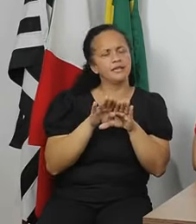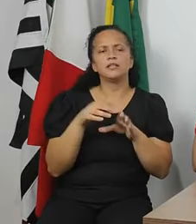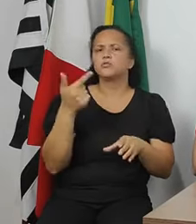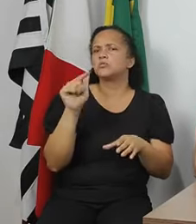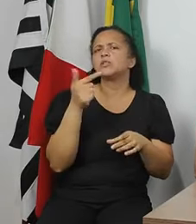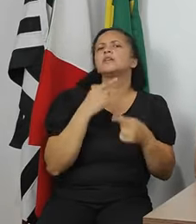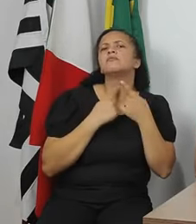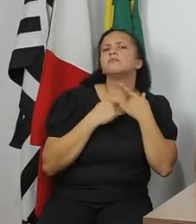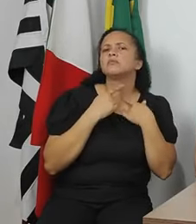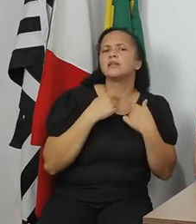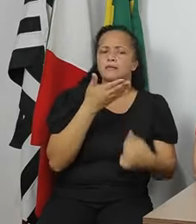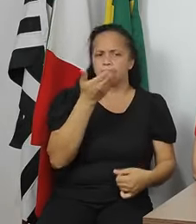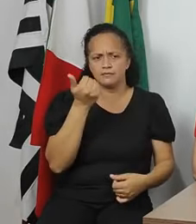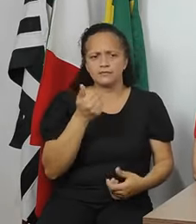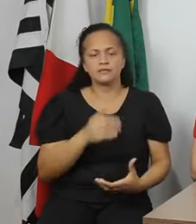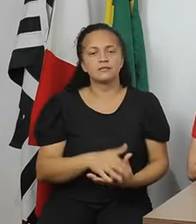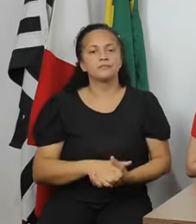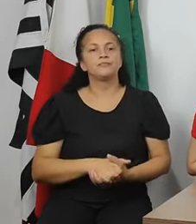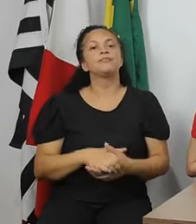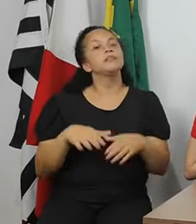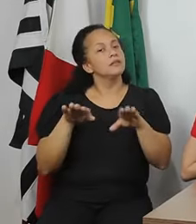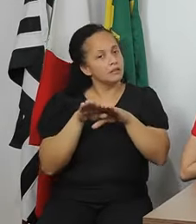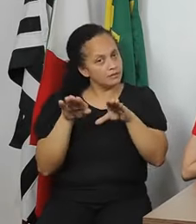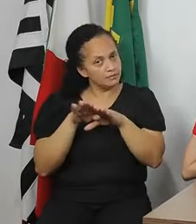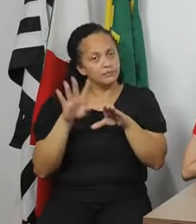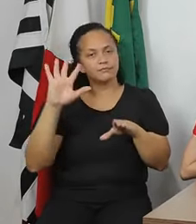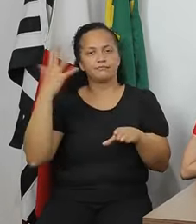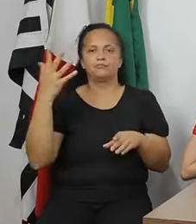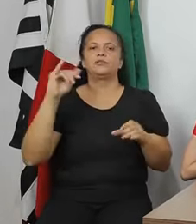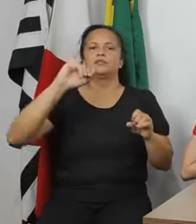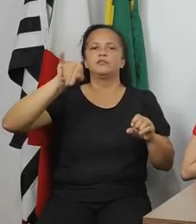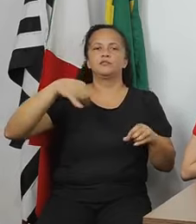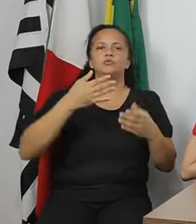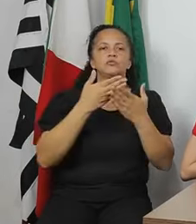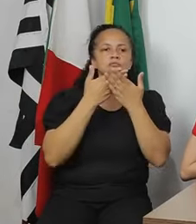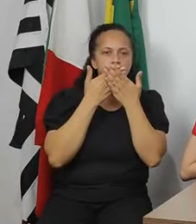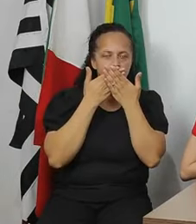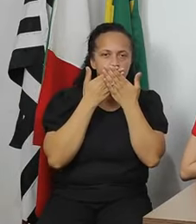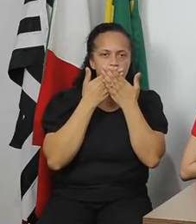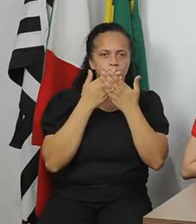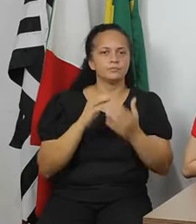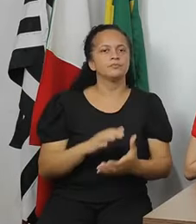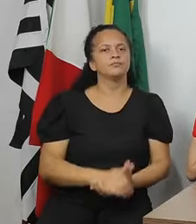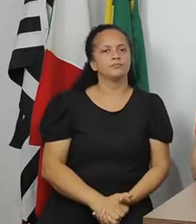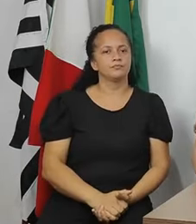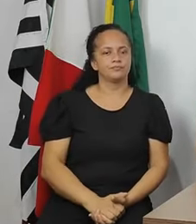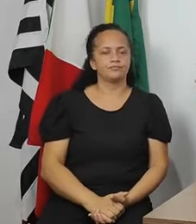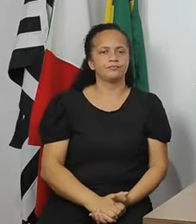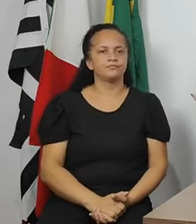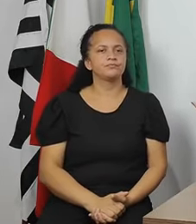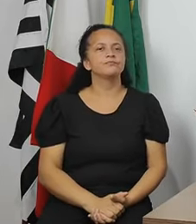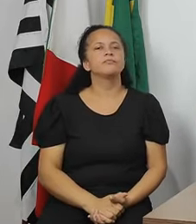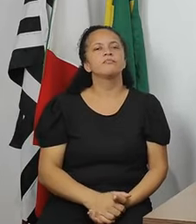decisão, né, por mais que seja difícil. E aí, eu acho que tem algumas reflexões para a gente